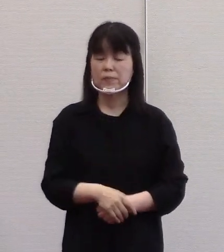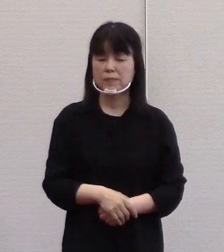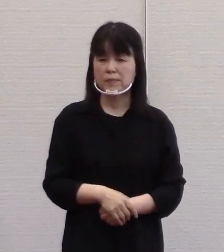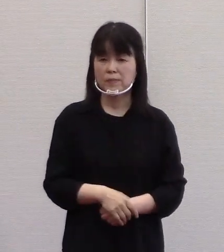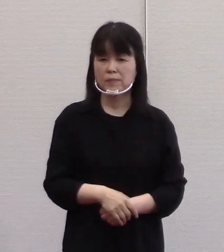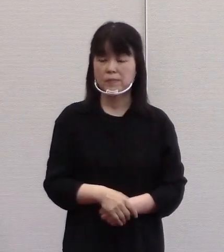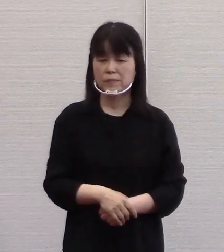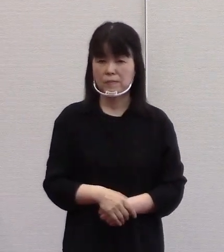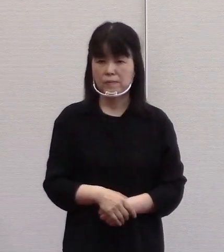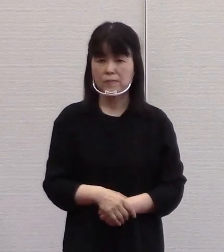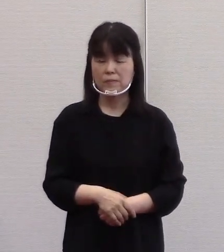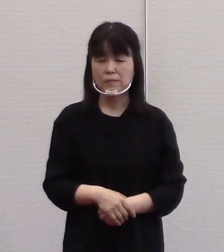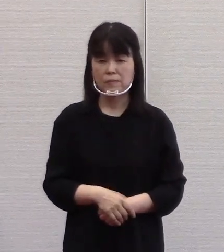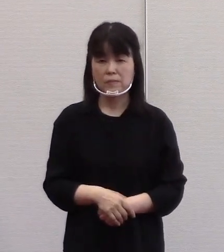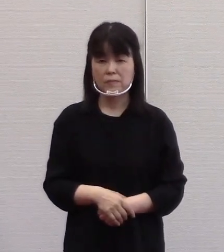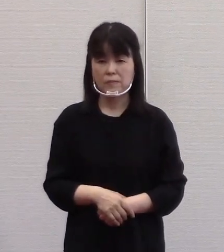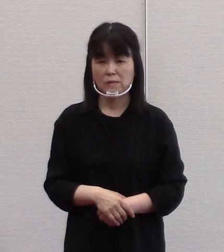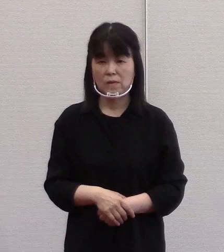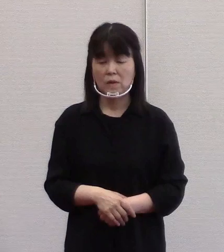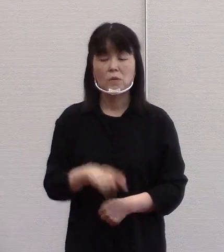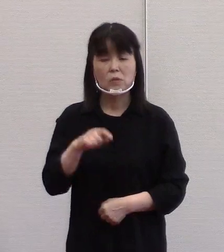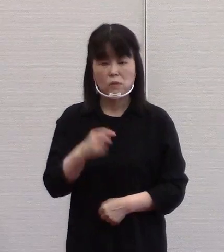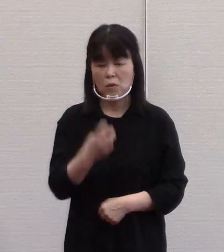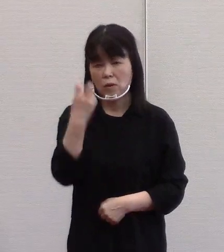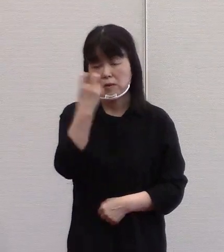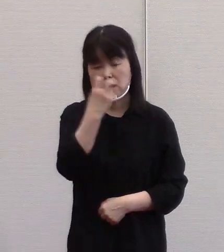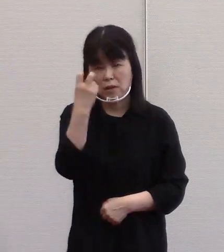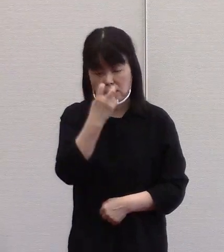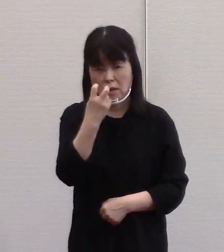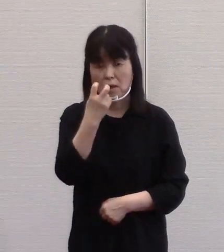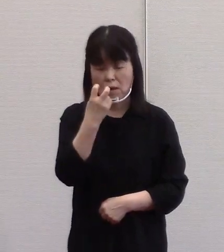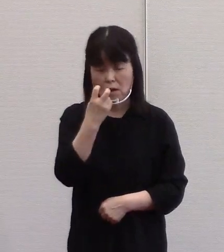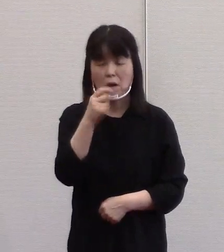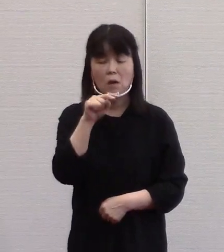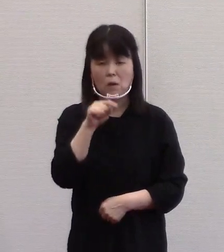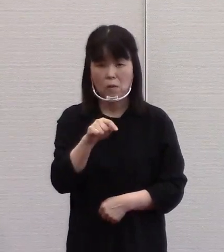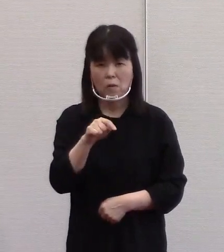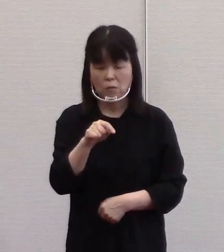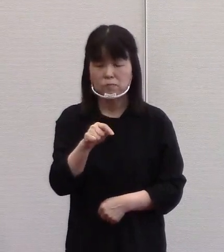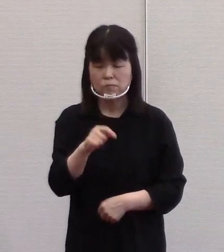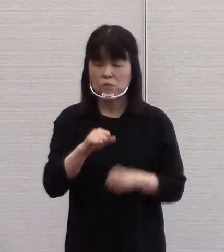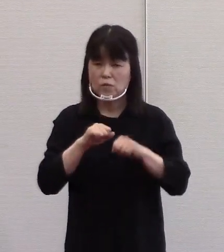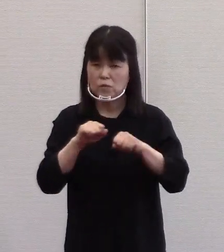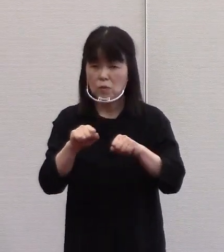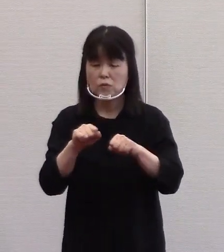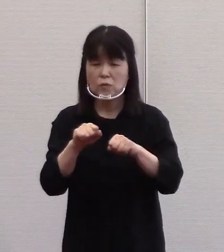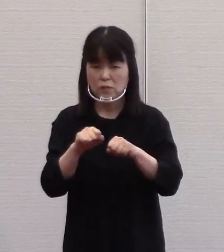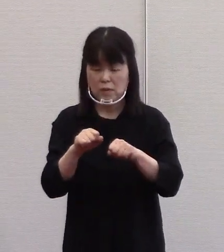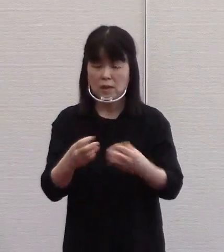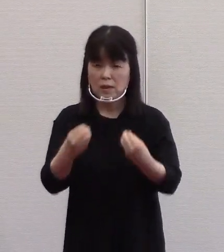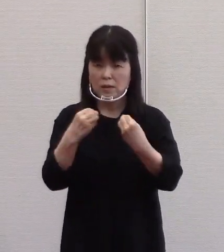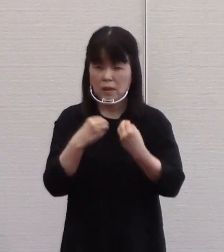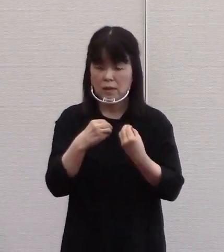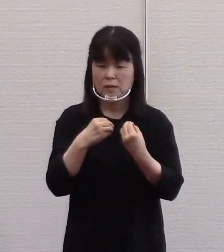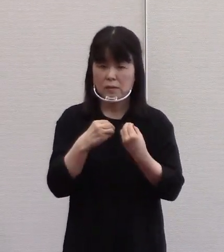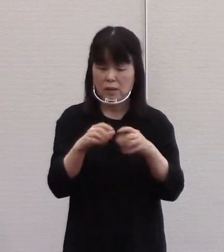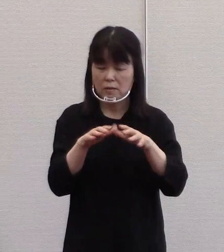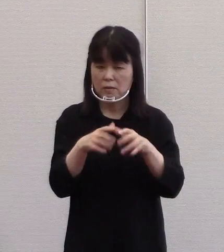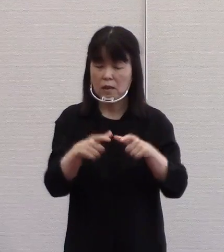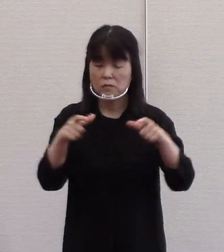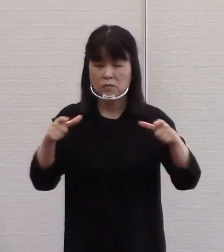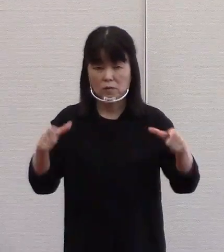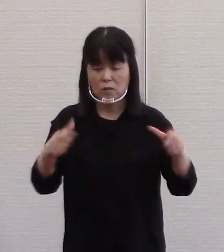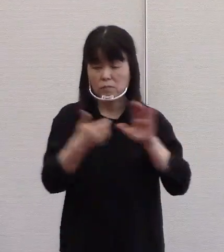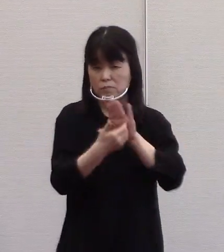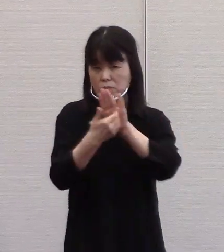このさらなる感染拡大防止につながるんじゃないかと思っています。まあ、結